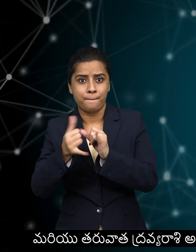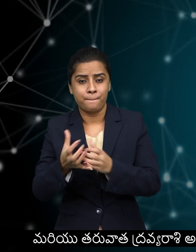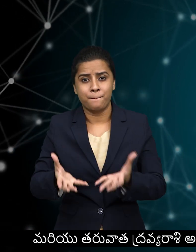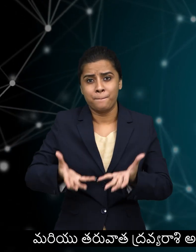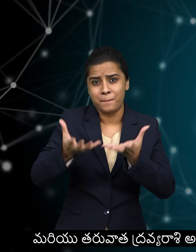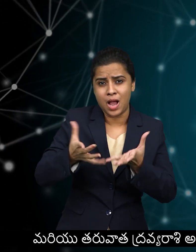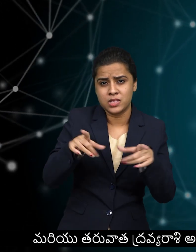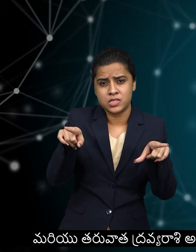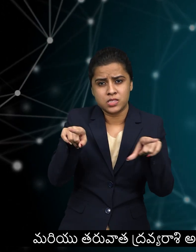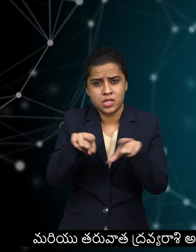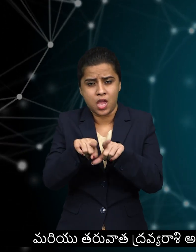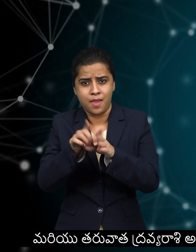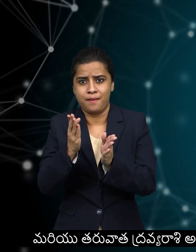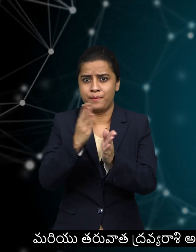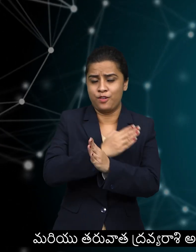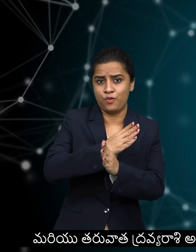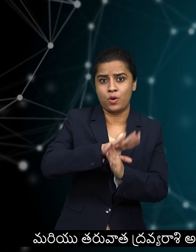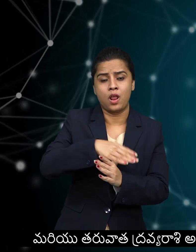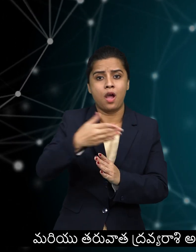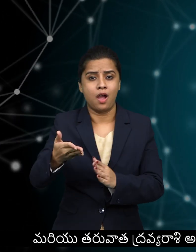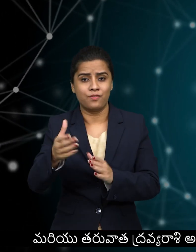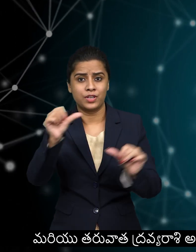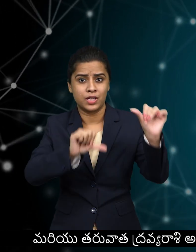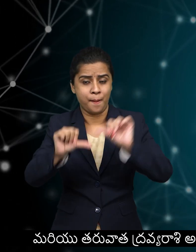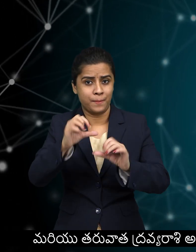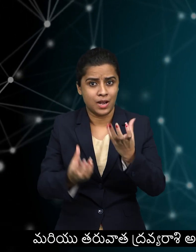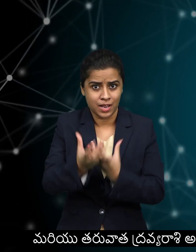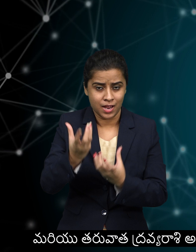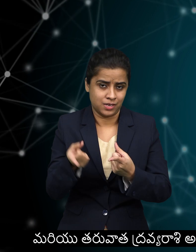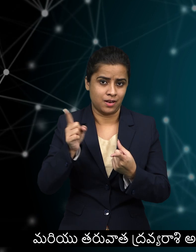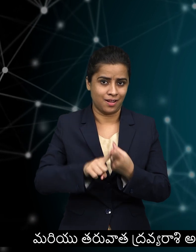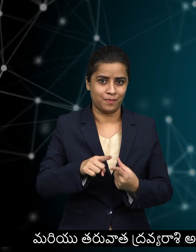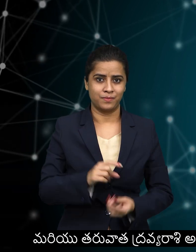తరువాత ద్రవ్యరాశి అలాగే ఉంటుందని ఇది రుజువు చేస్తుంది.